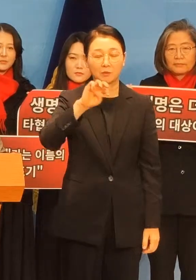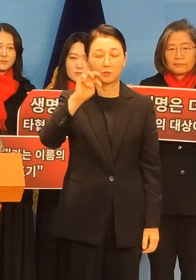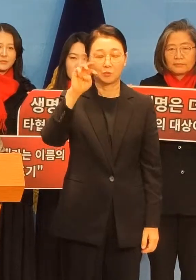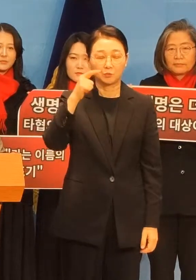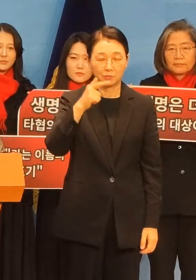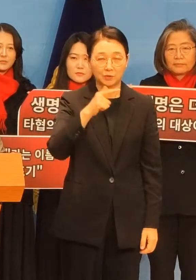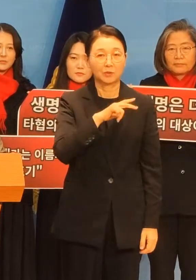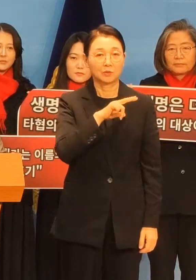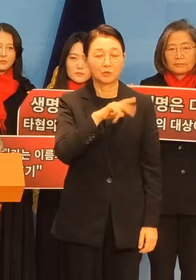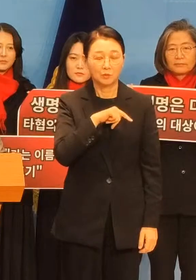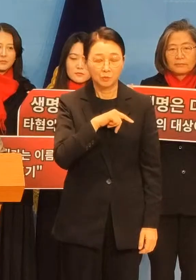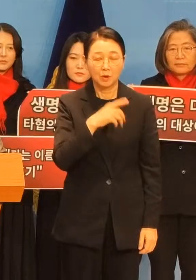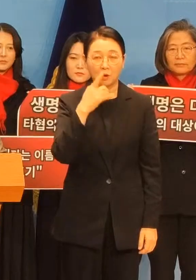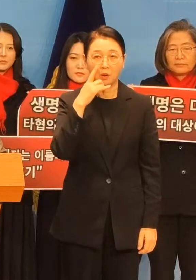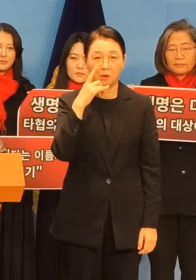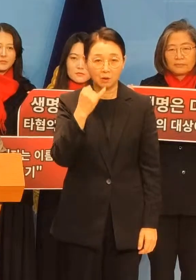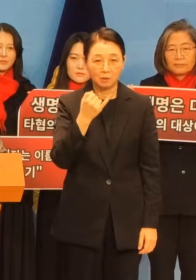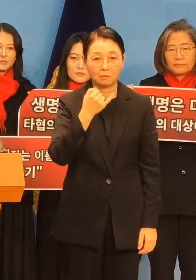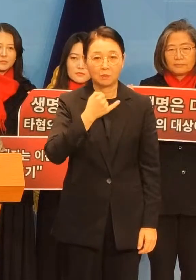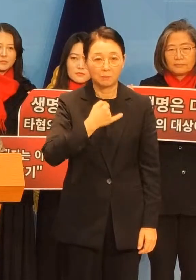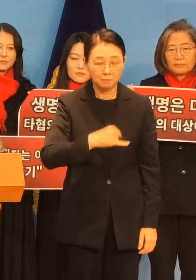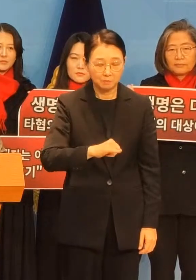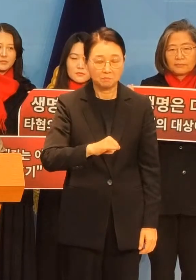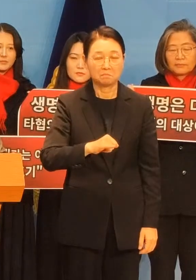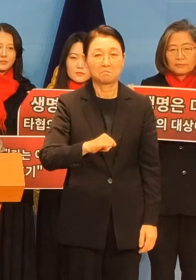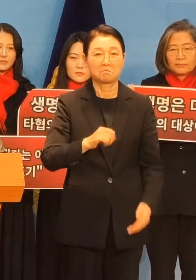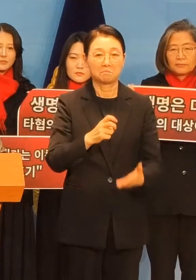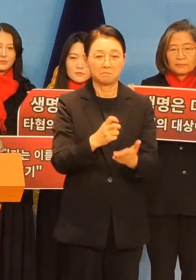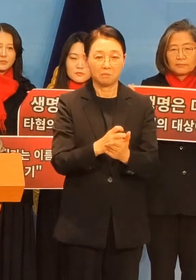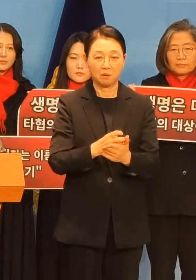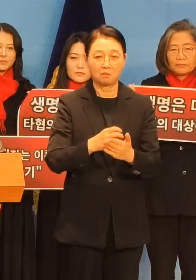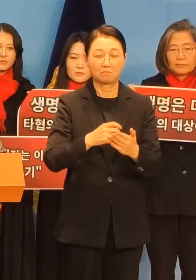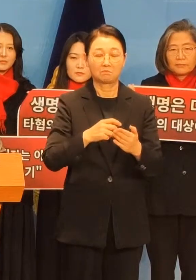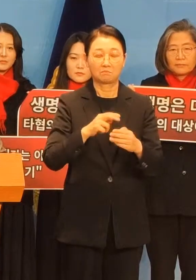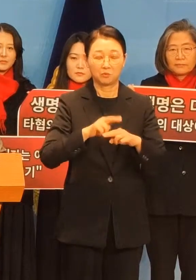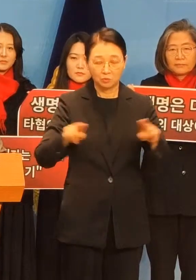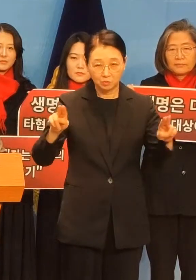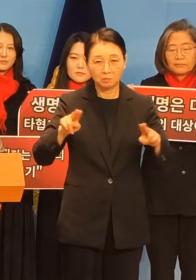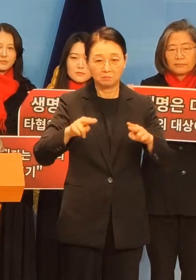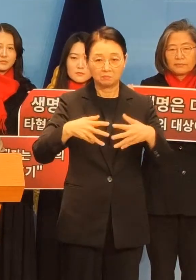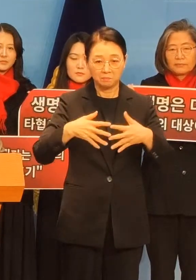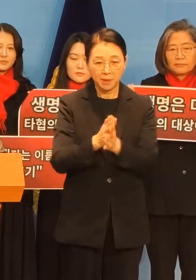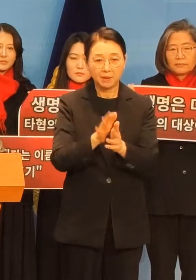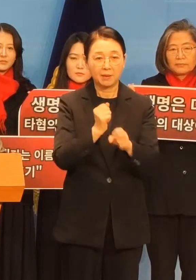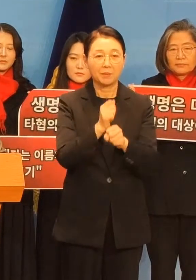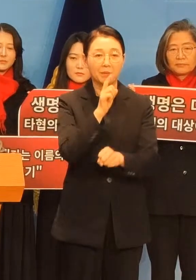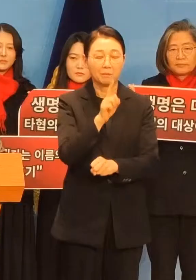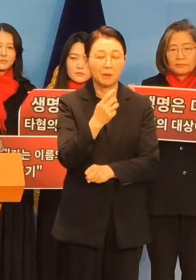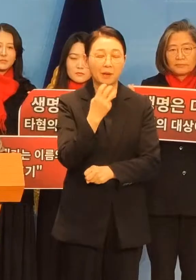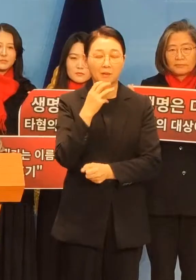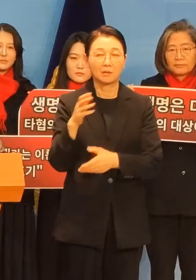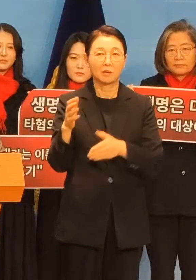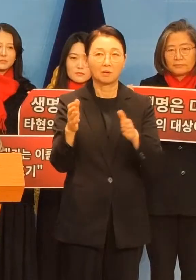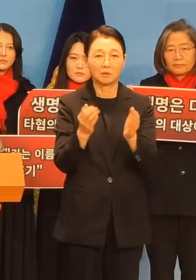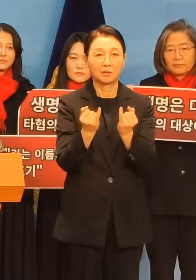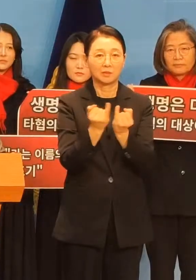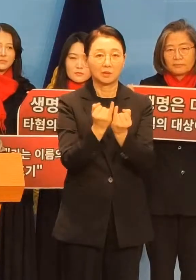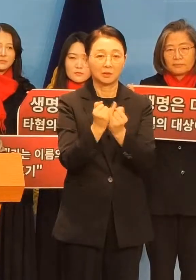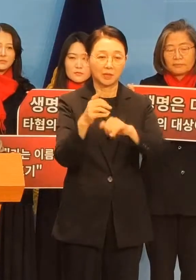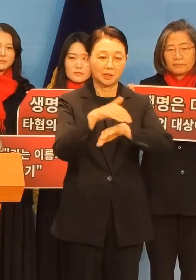모자보건법 개정안은 즉각 철회, 폐기되어야 한다. 경기